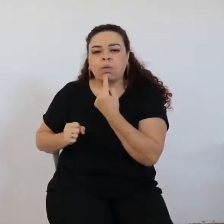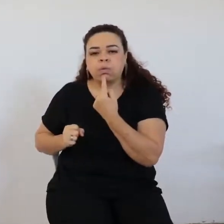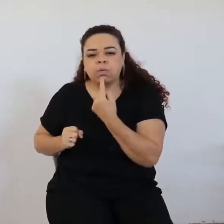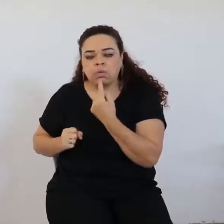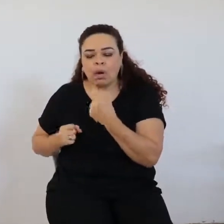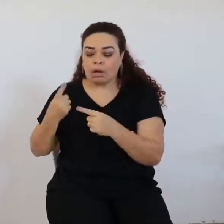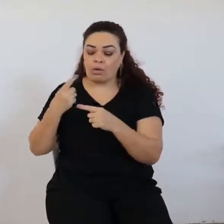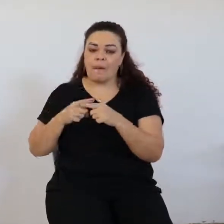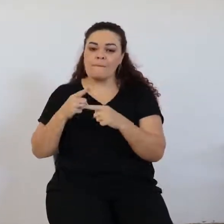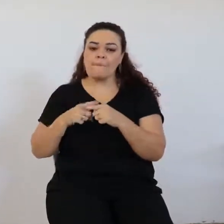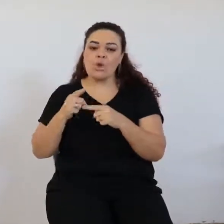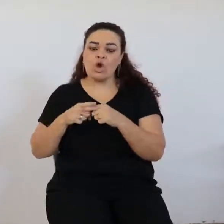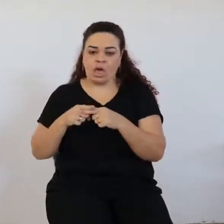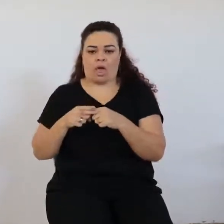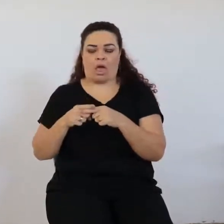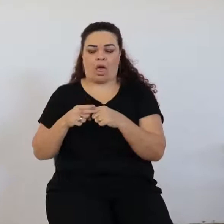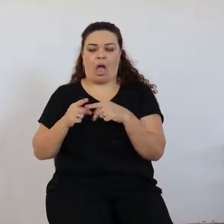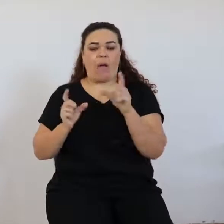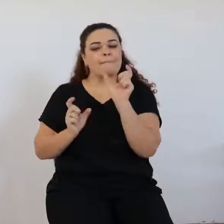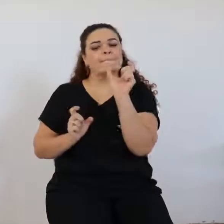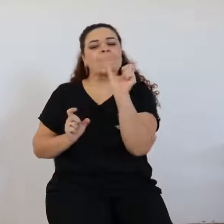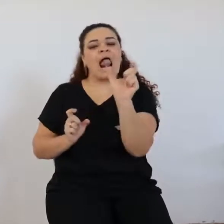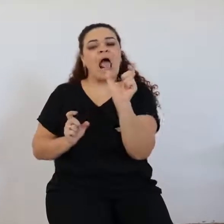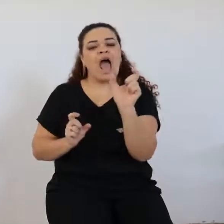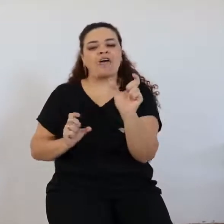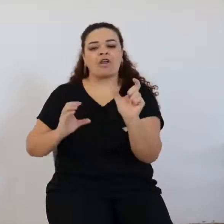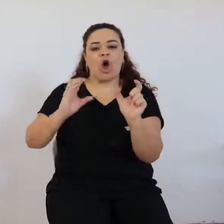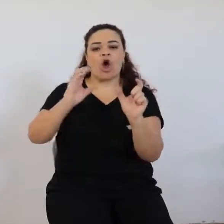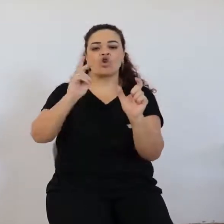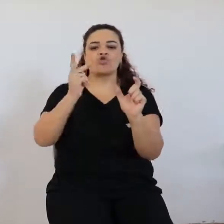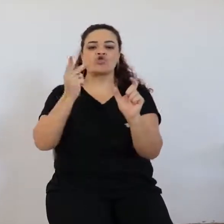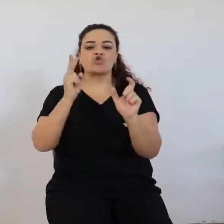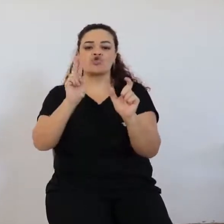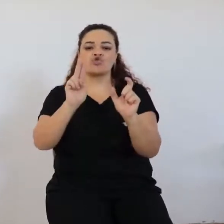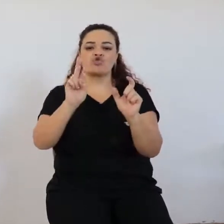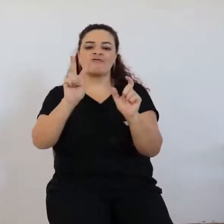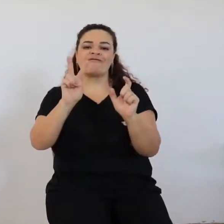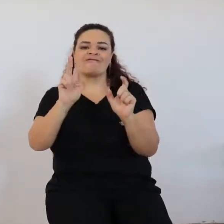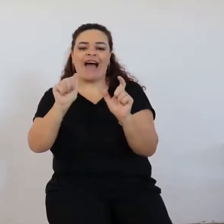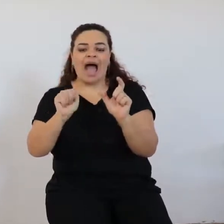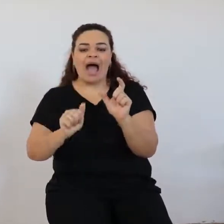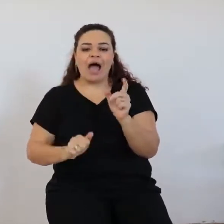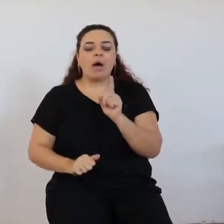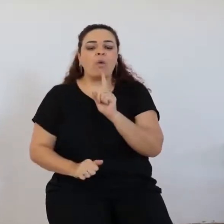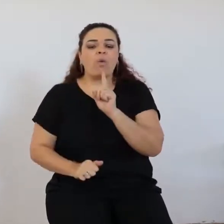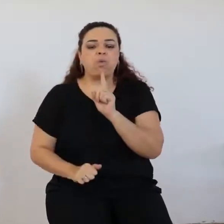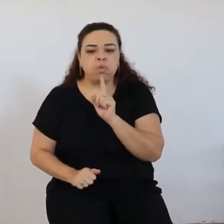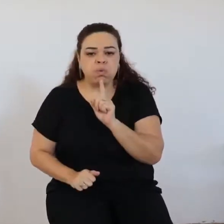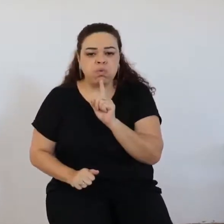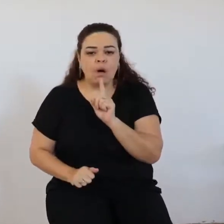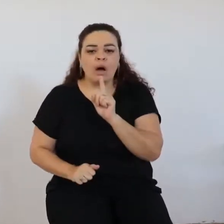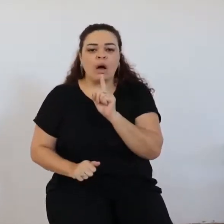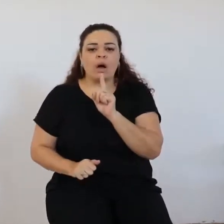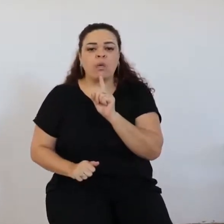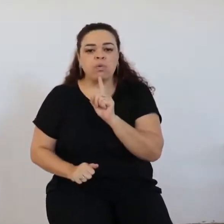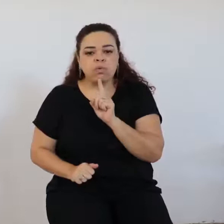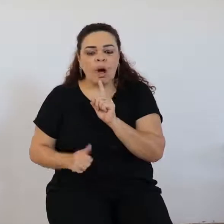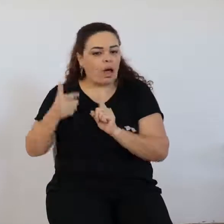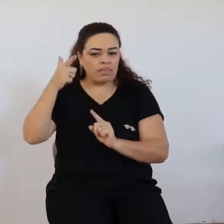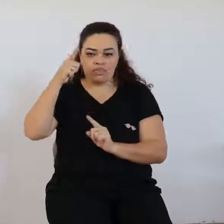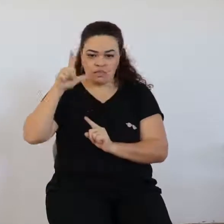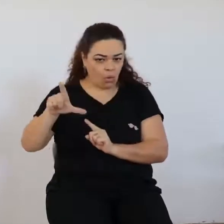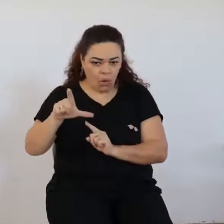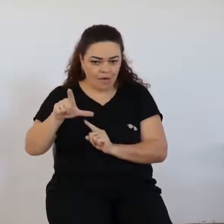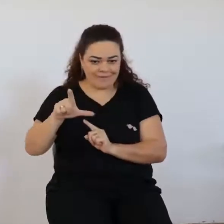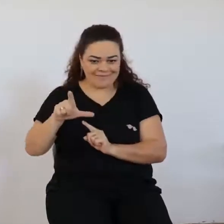um sopro, né? Chuva, jacaré, e se a criança não consegue soprar, ela pode ter um problema de fala por